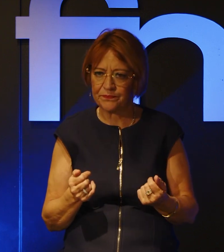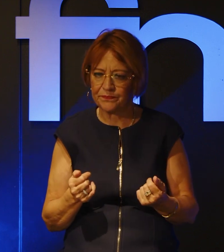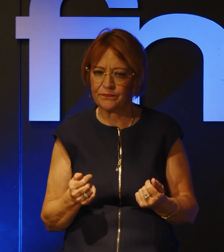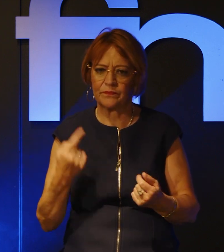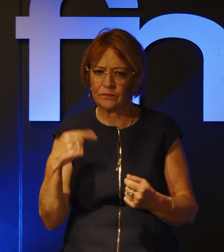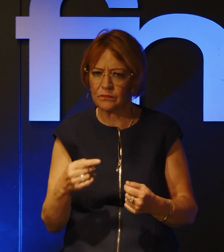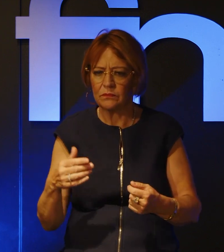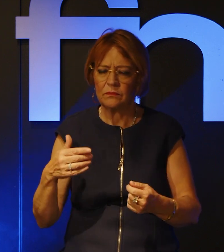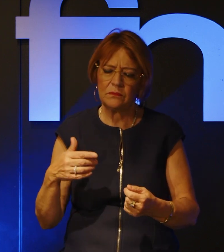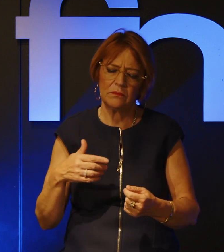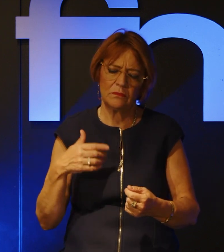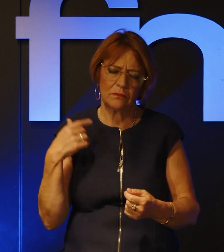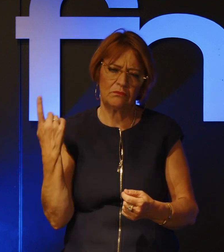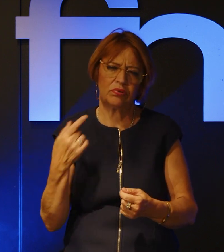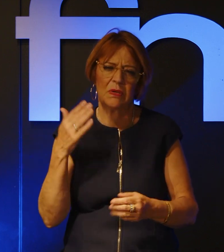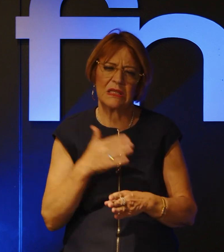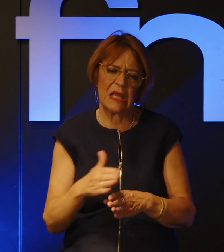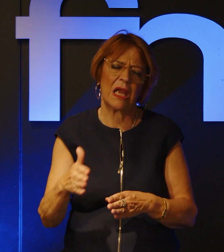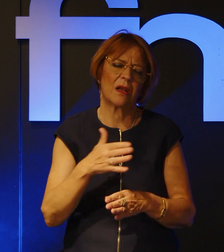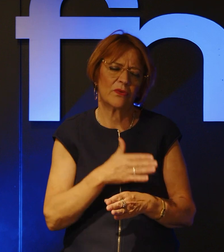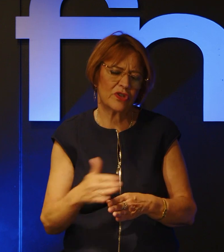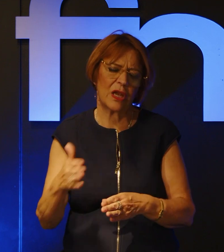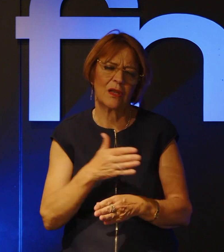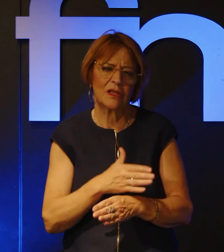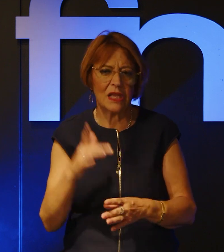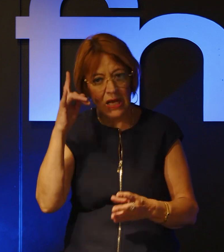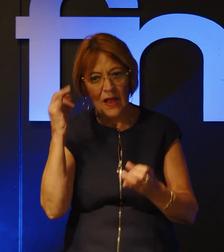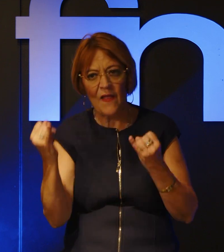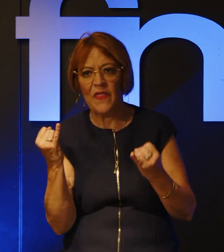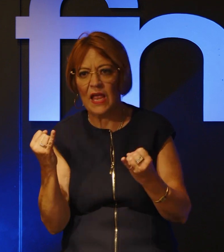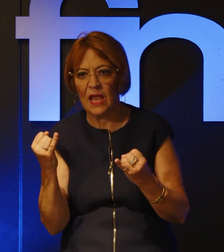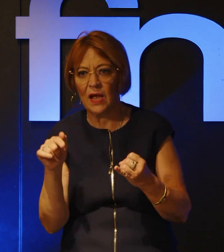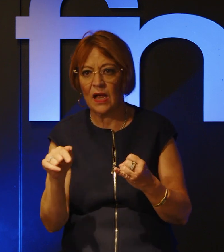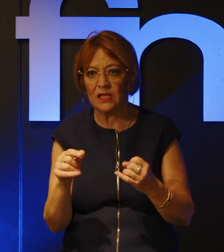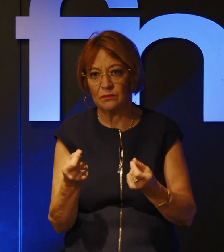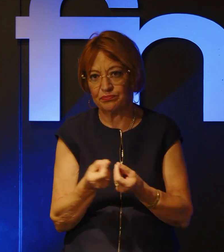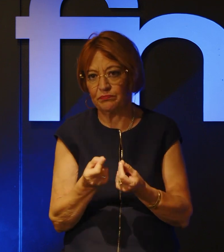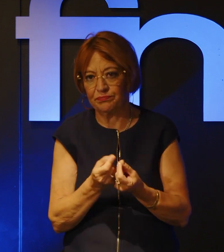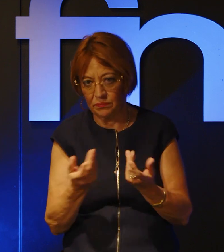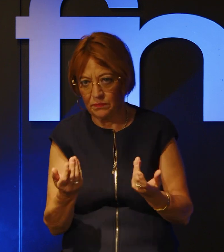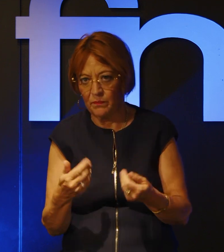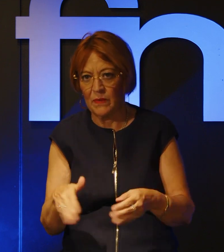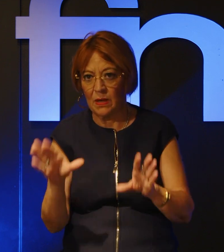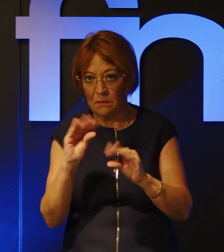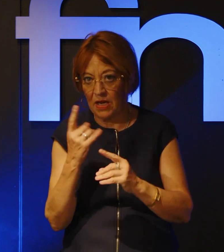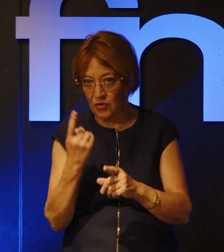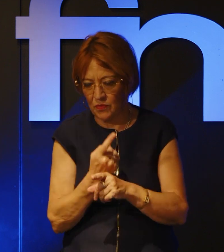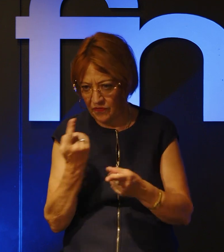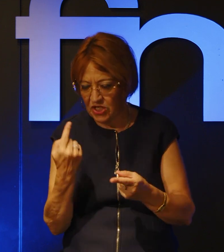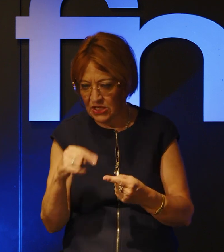andamos não sei quanto tempo a séculos a fio nesta ideia Dea desta aproximação mas mais uma vez